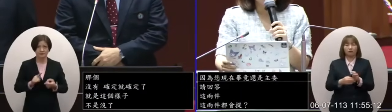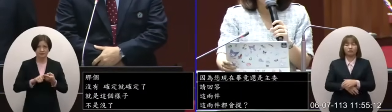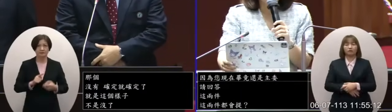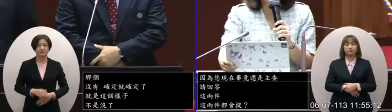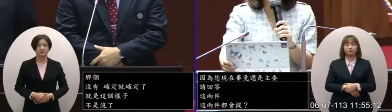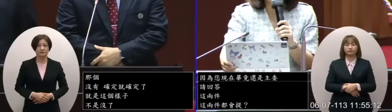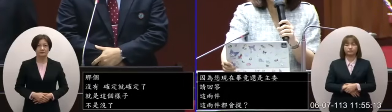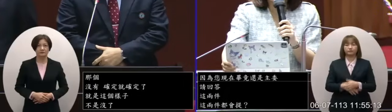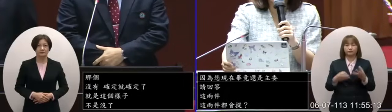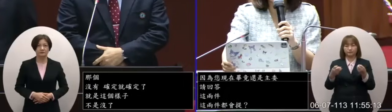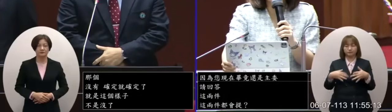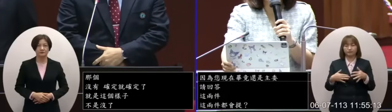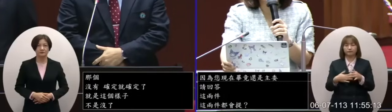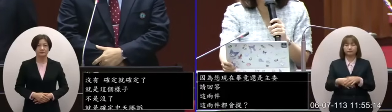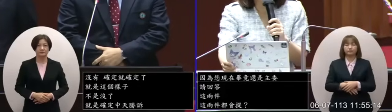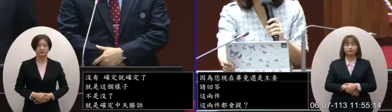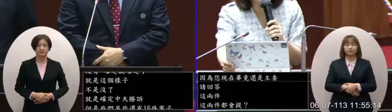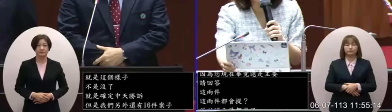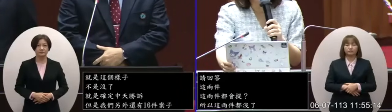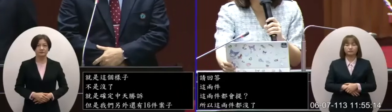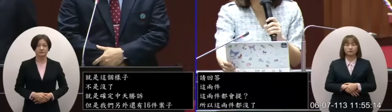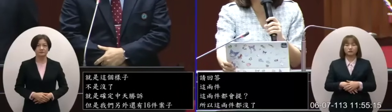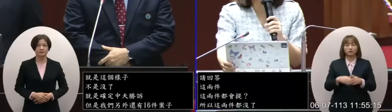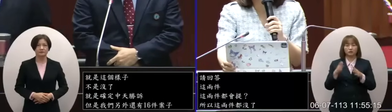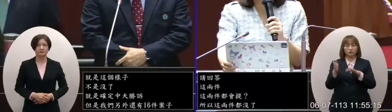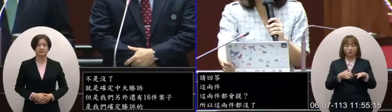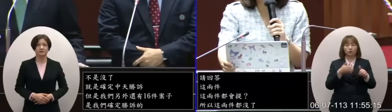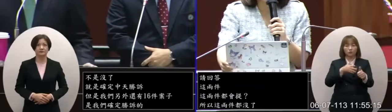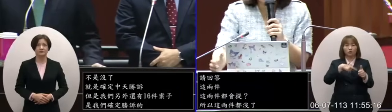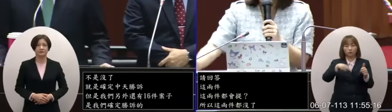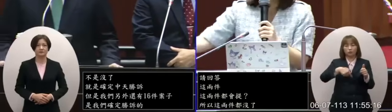对？ 好，没有问题。那我想要请问的院长